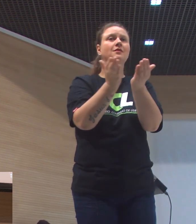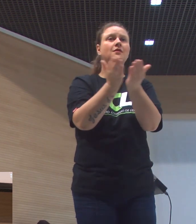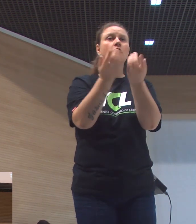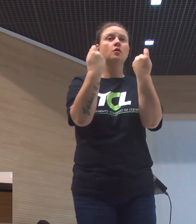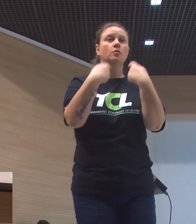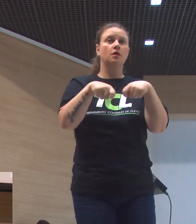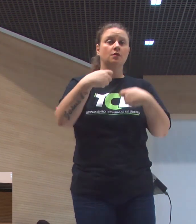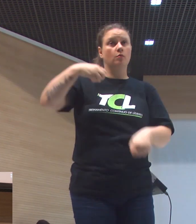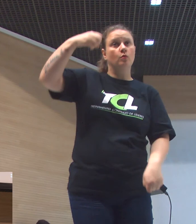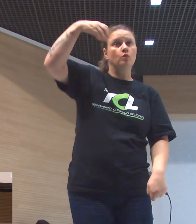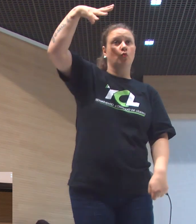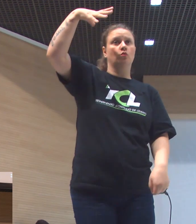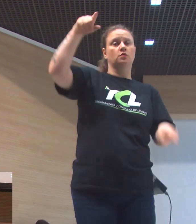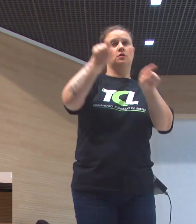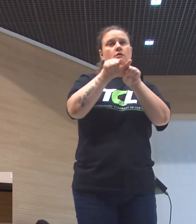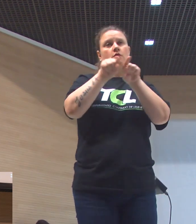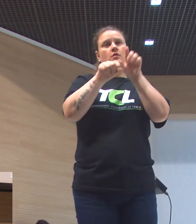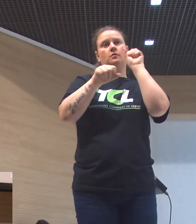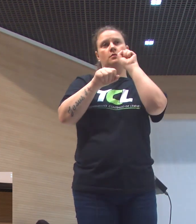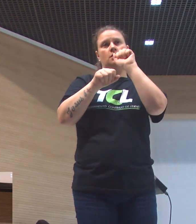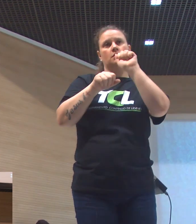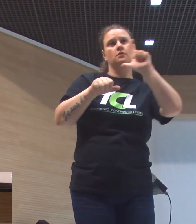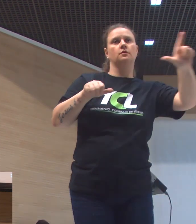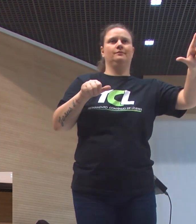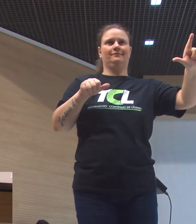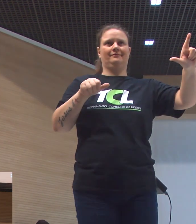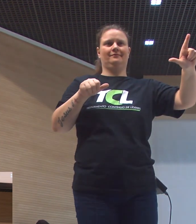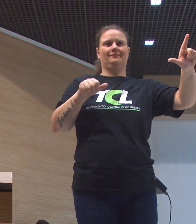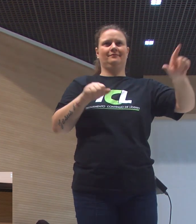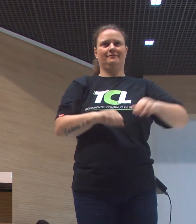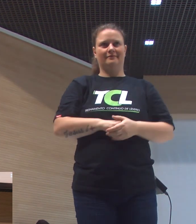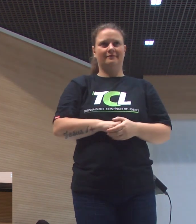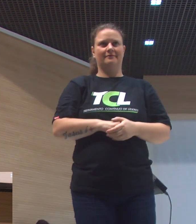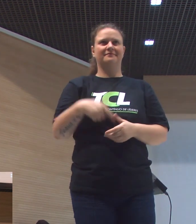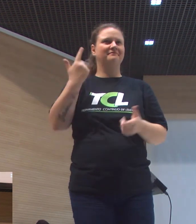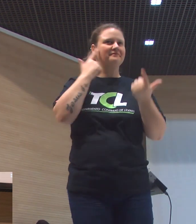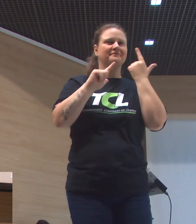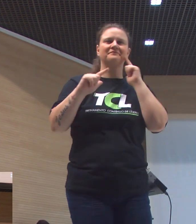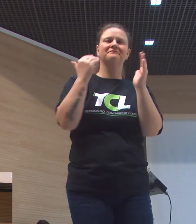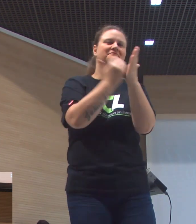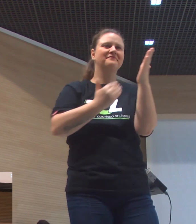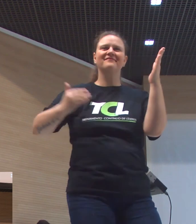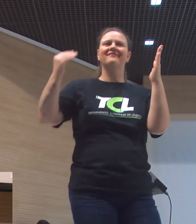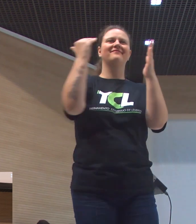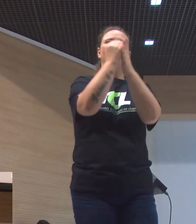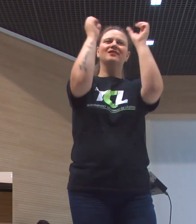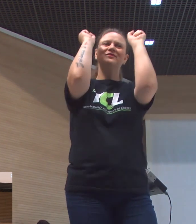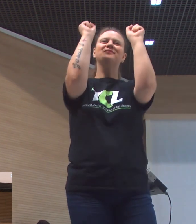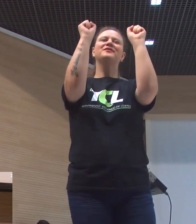É uma liderança assim que receberá mais do poder do Espírito Santo, que